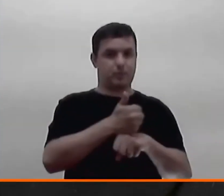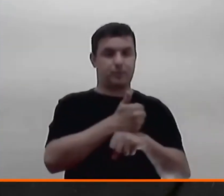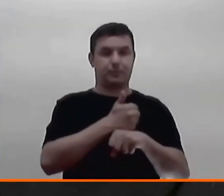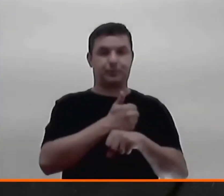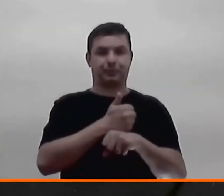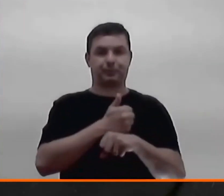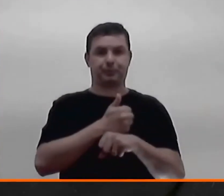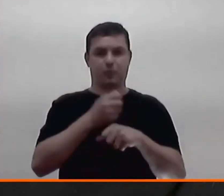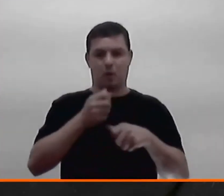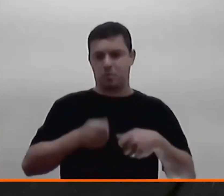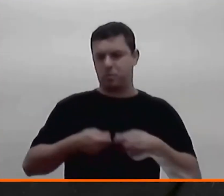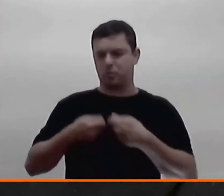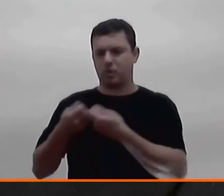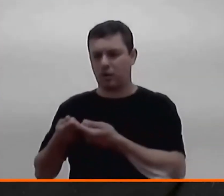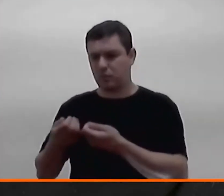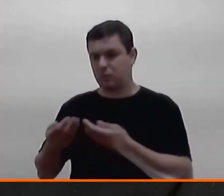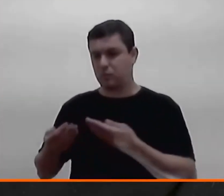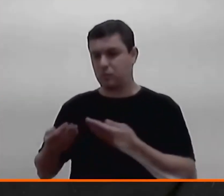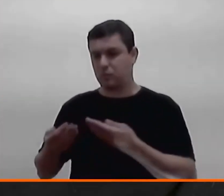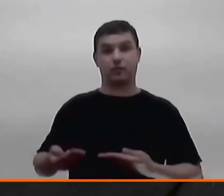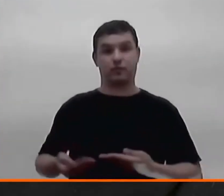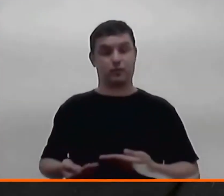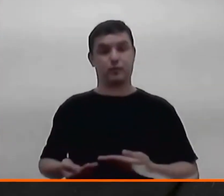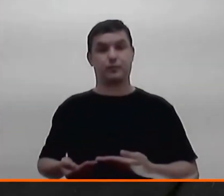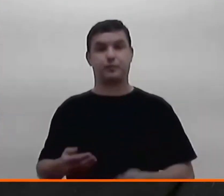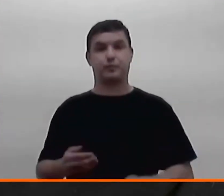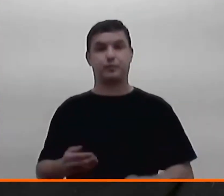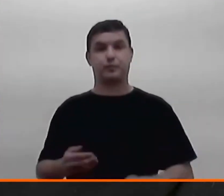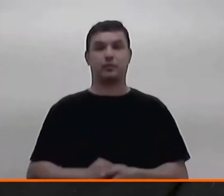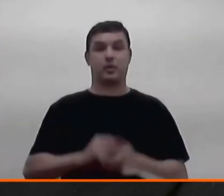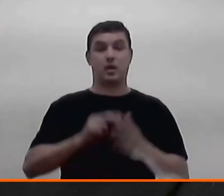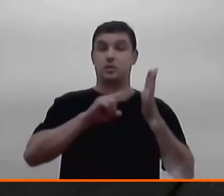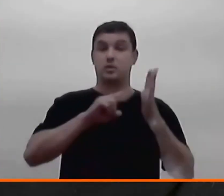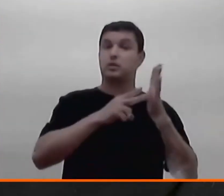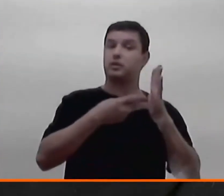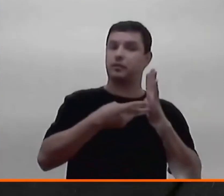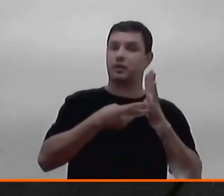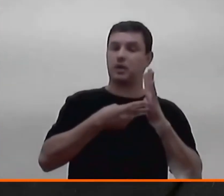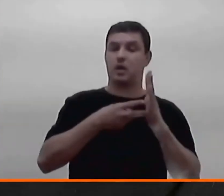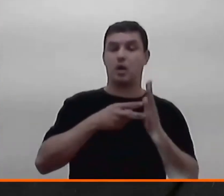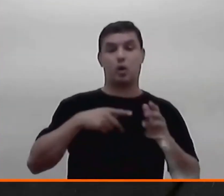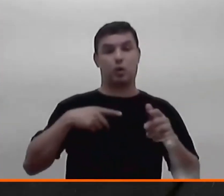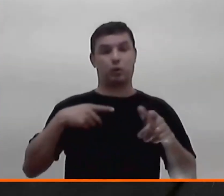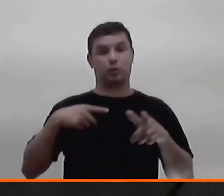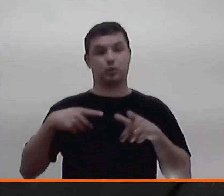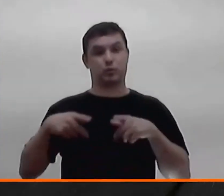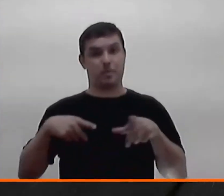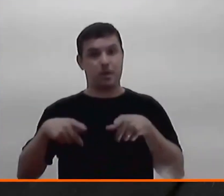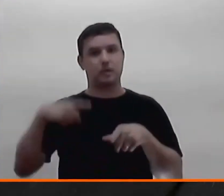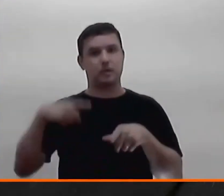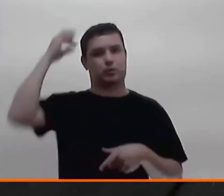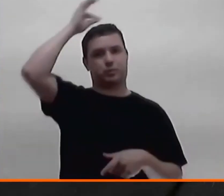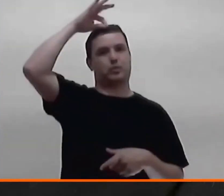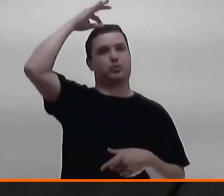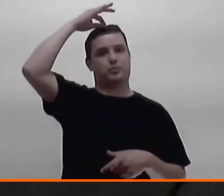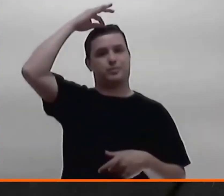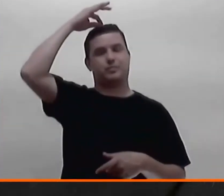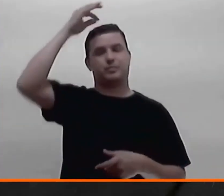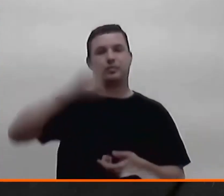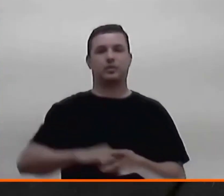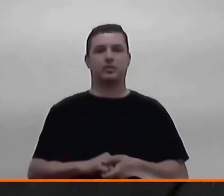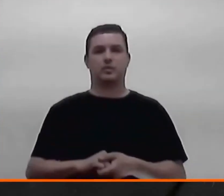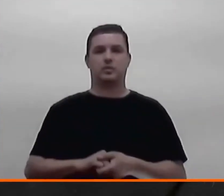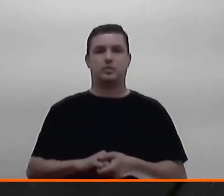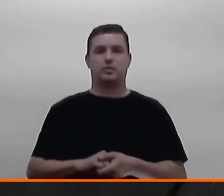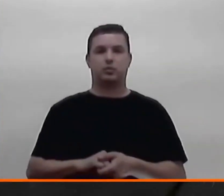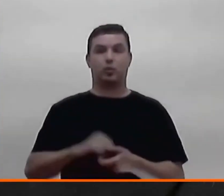para esse servo mais antigo da casa, que representa o Espírito Santo. E o Isaac representa